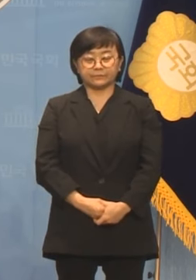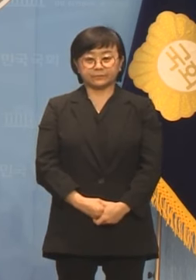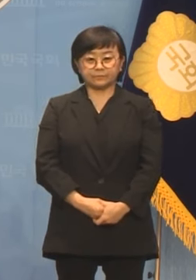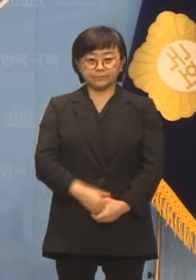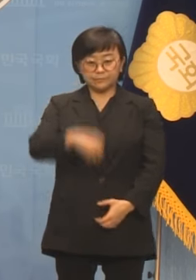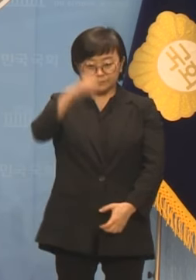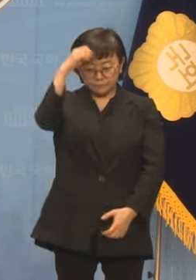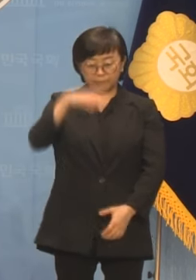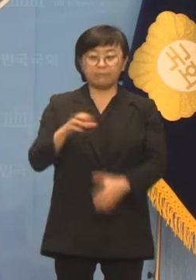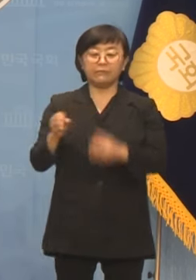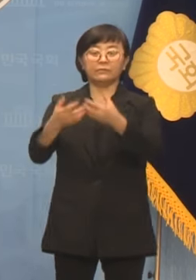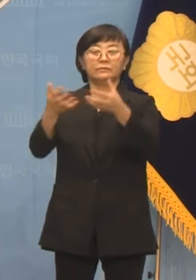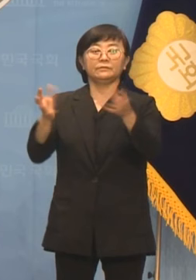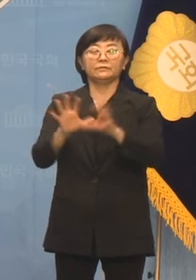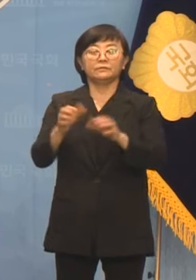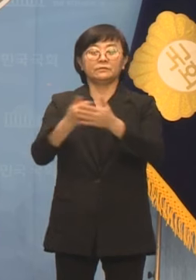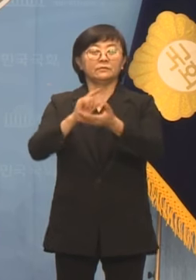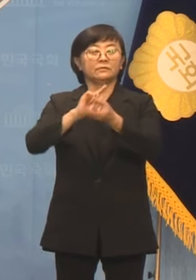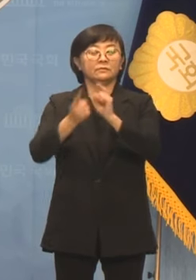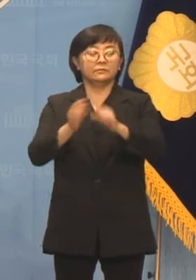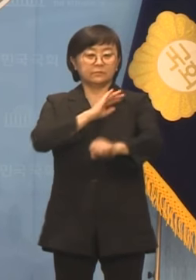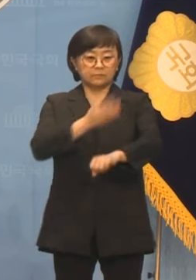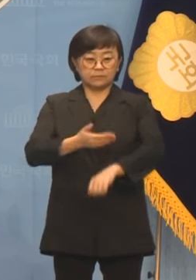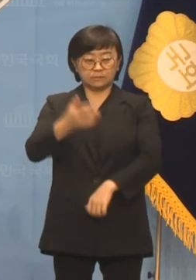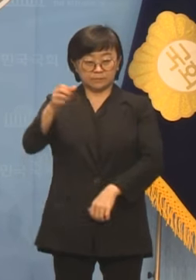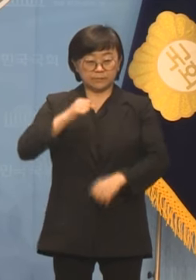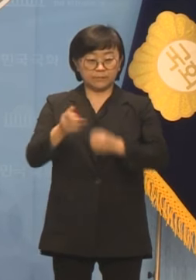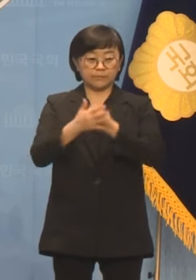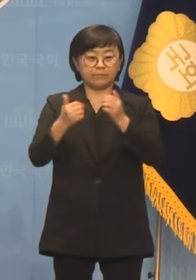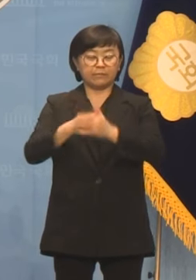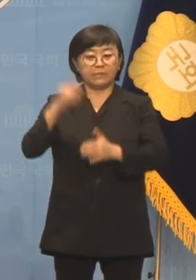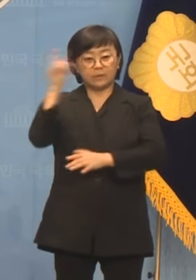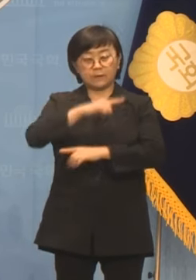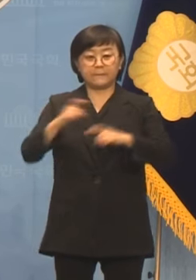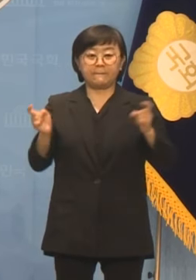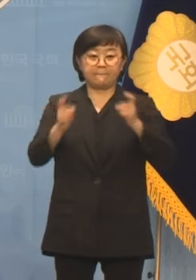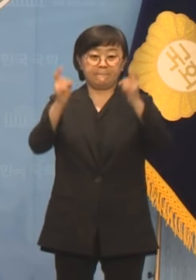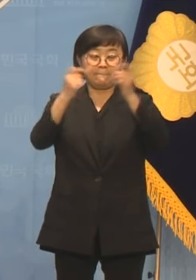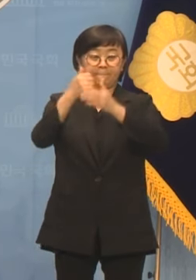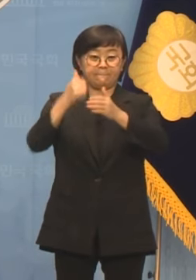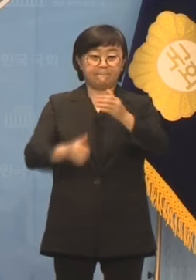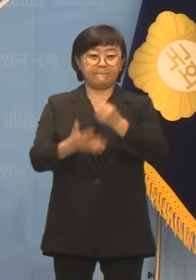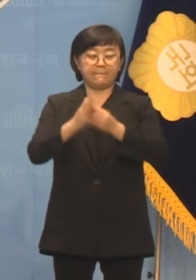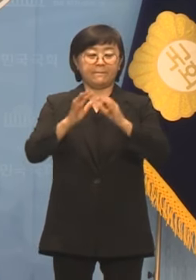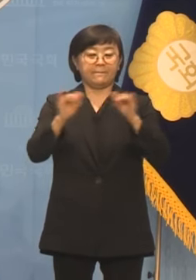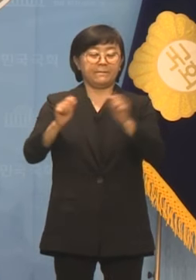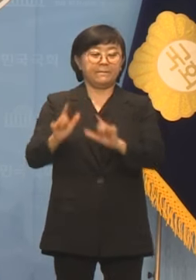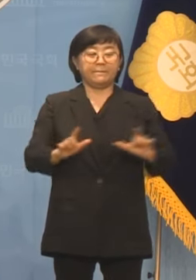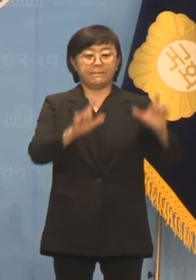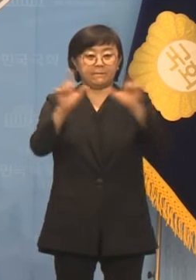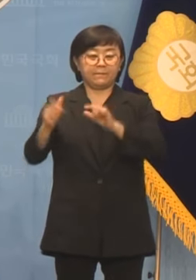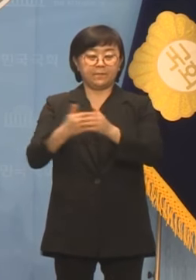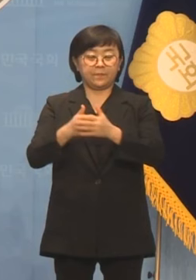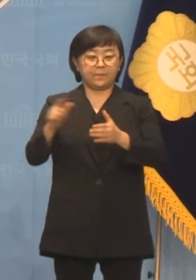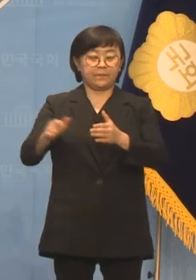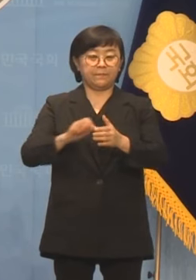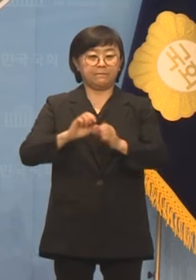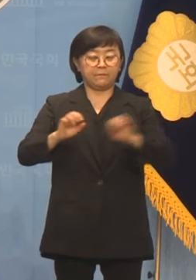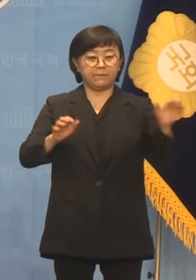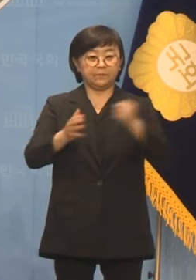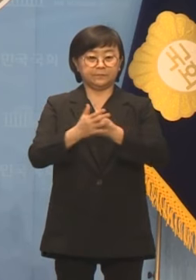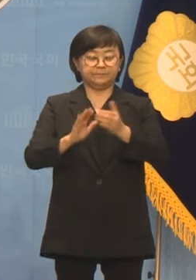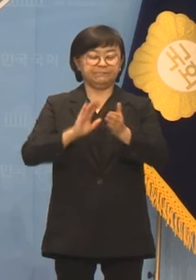그저 정부 여당이 서로 이권만 챙기는 악의 다툼에 매몰되어서 민심을 잃고 끝없이 추락했다는